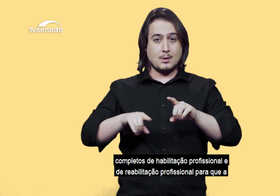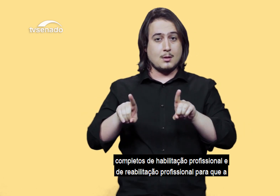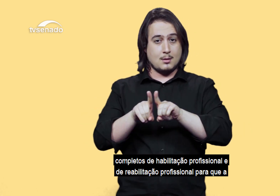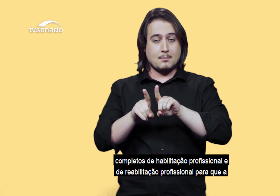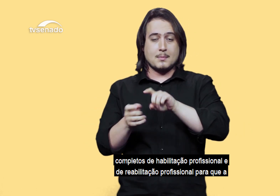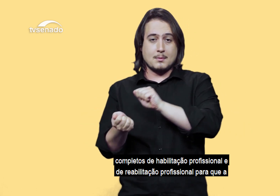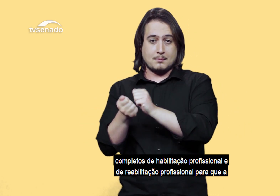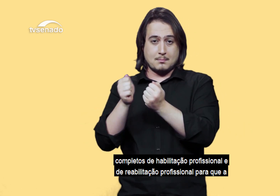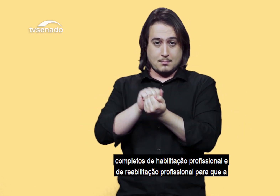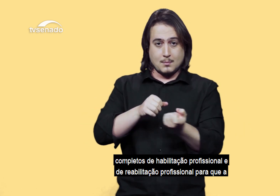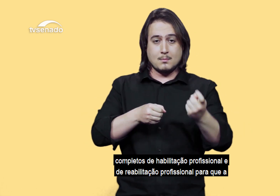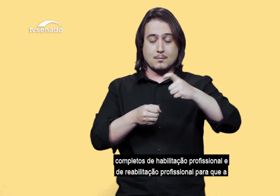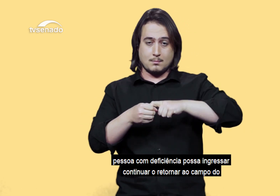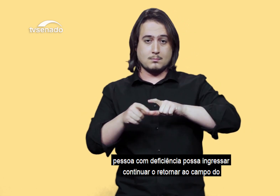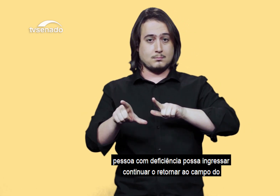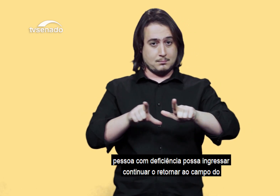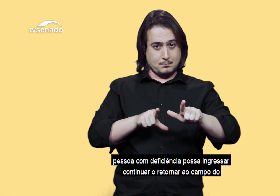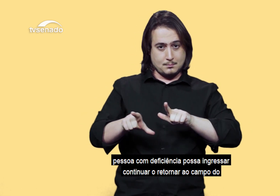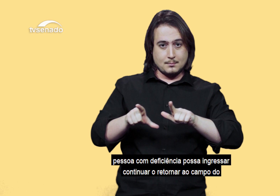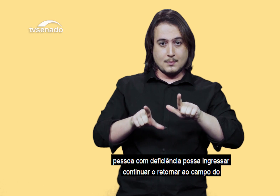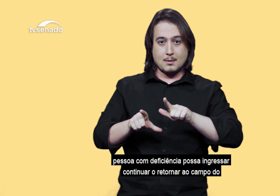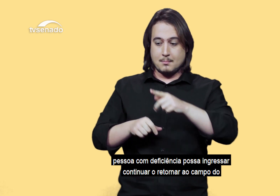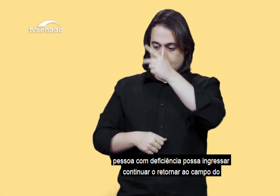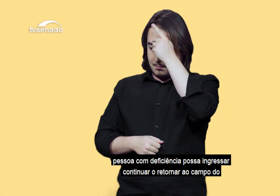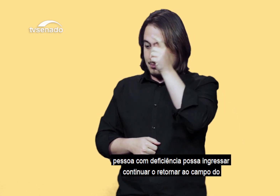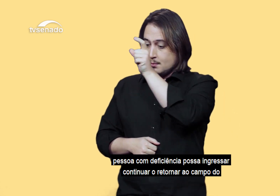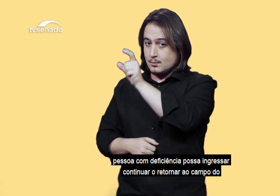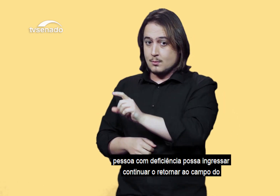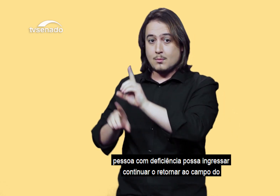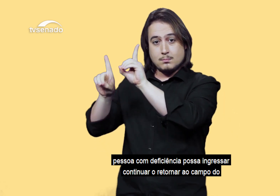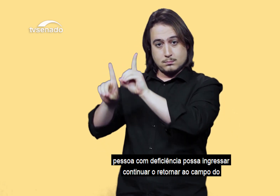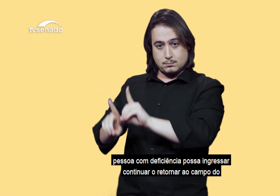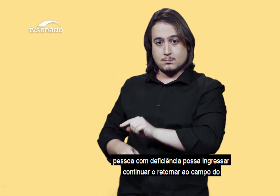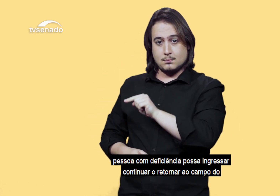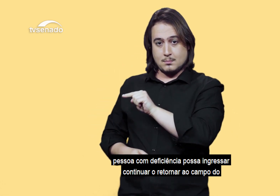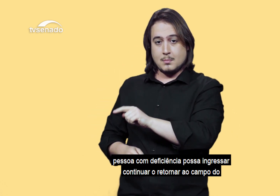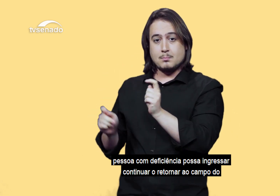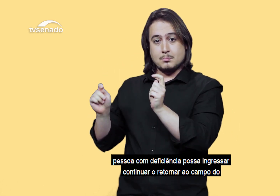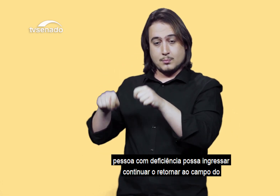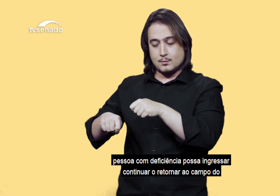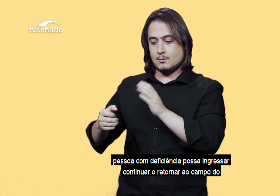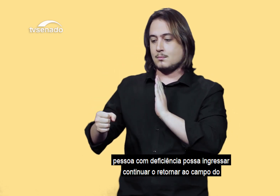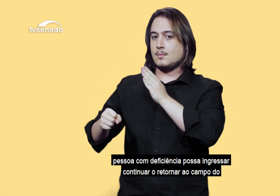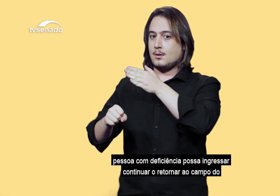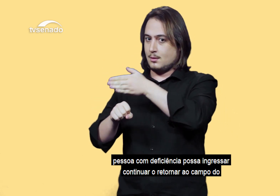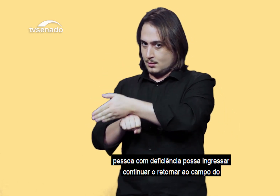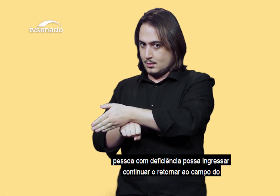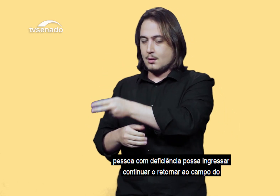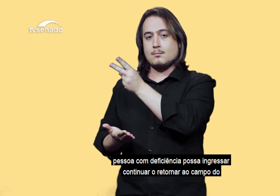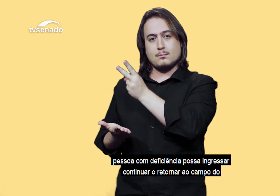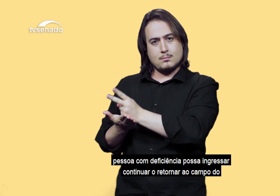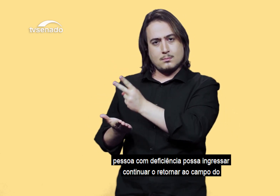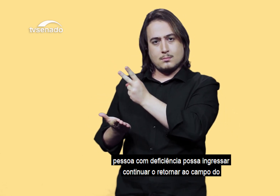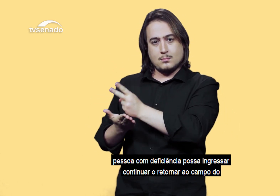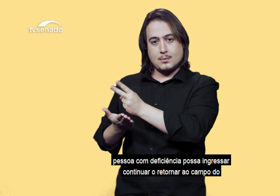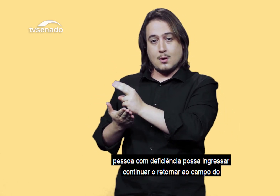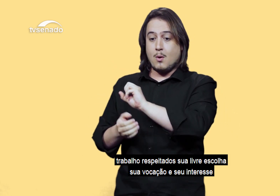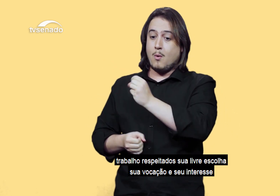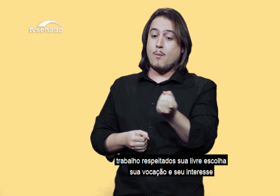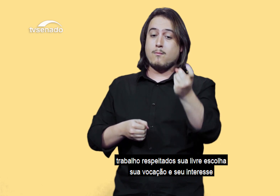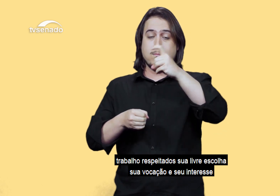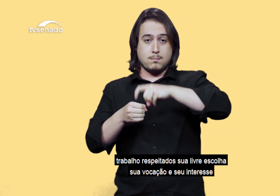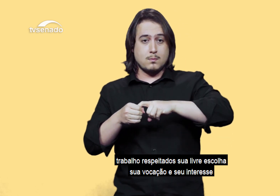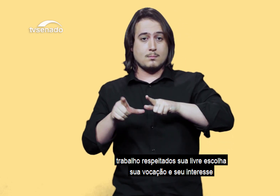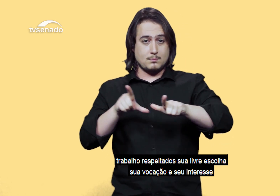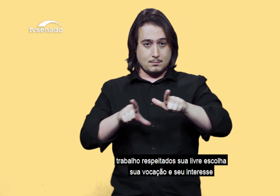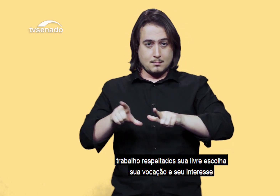e de reabilitação profissional para que a pessoa com deficiência possa ingressar, continuar ou retornar ao campo do